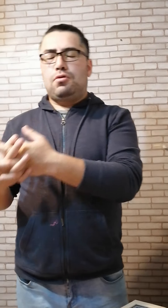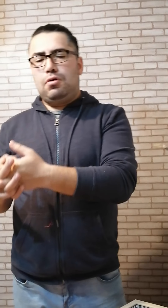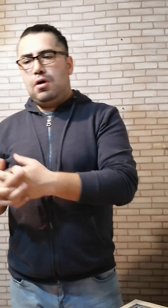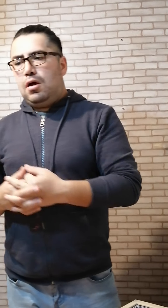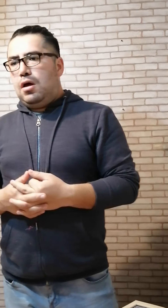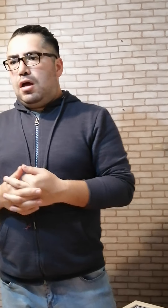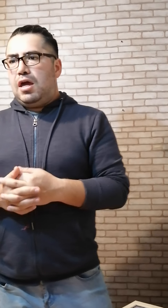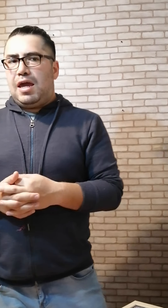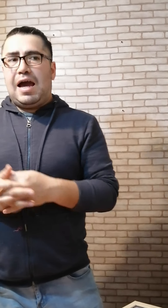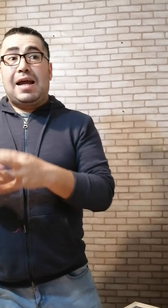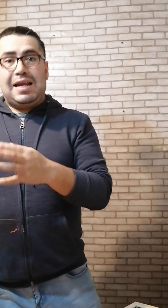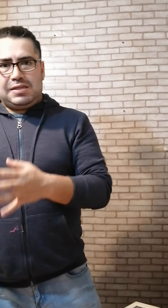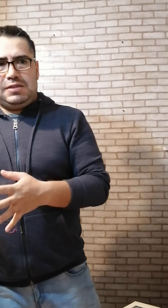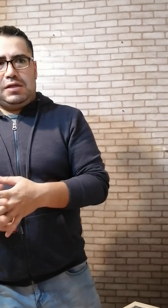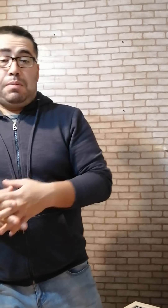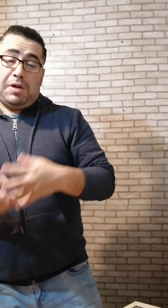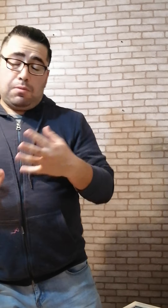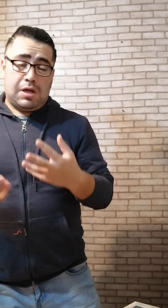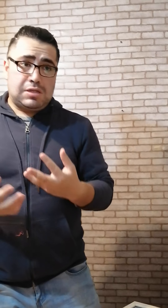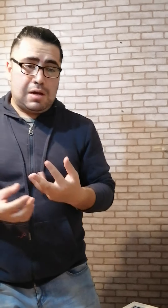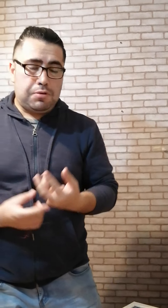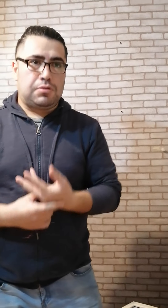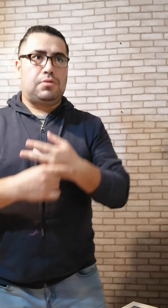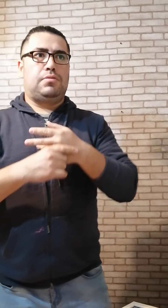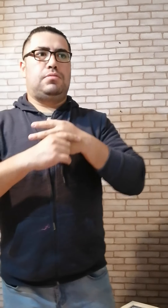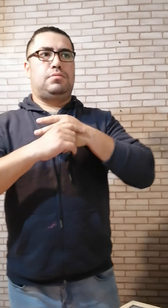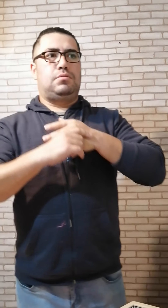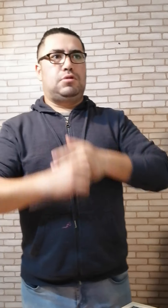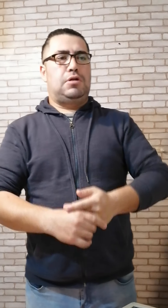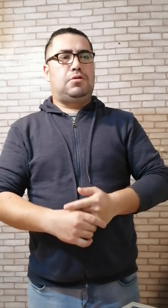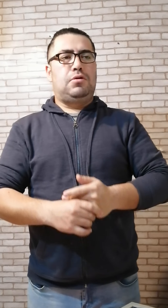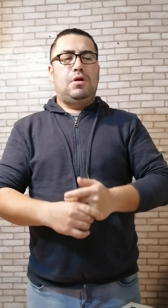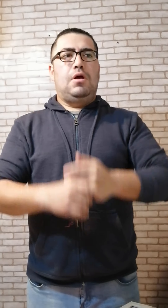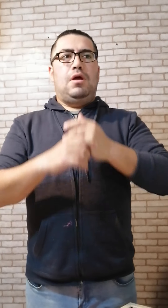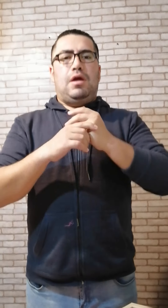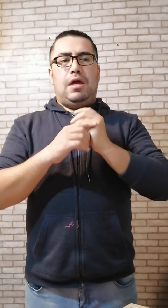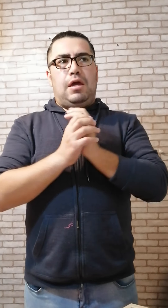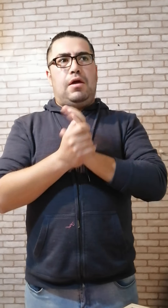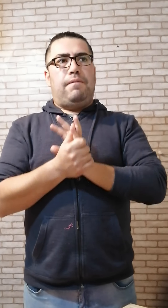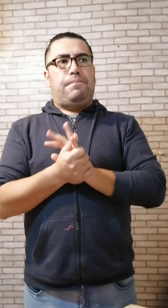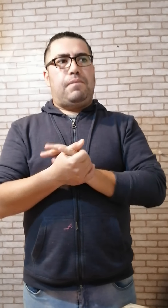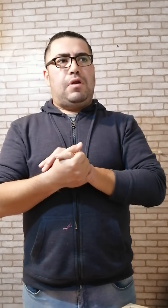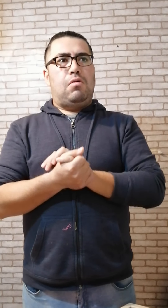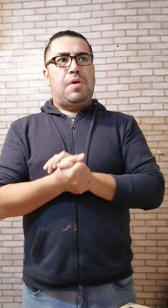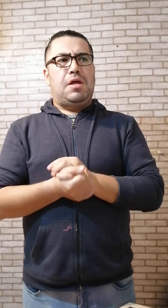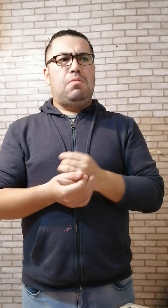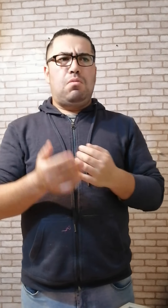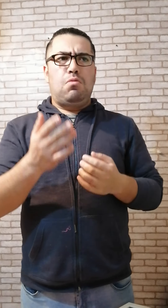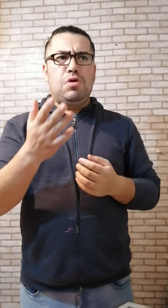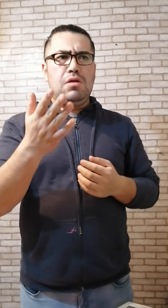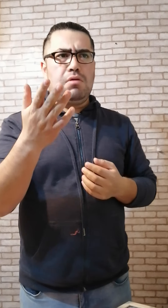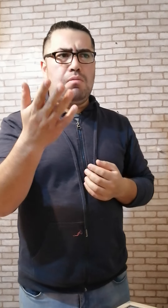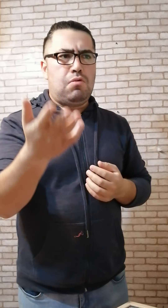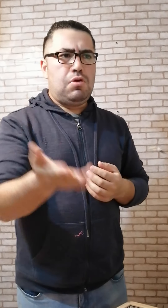a clases que esperemos que sea pronto cierto el compañerismo muy es muy